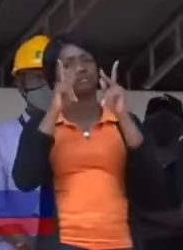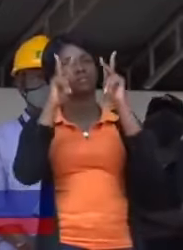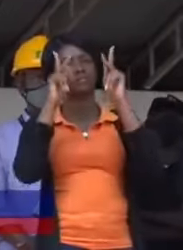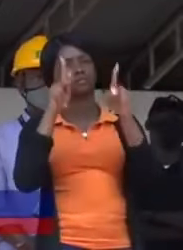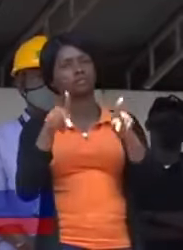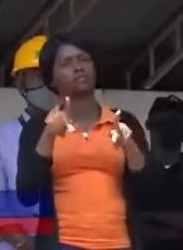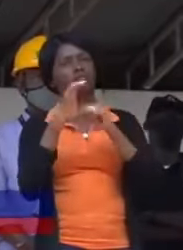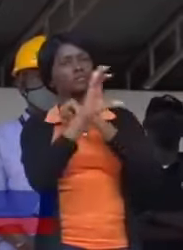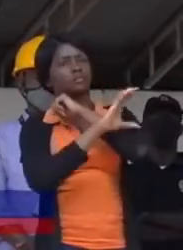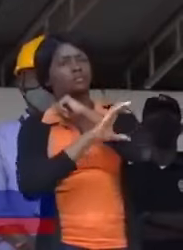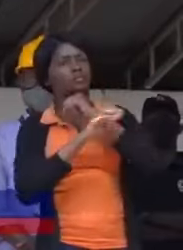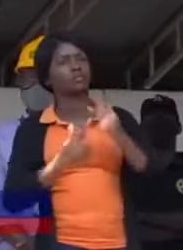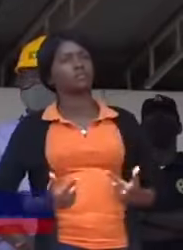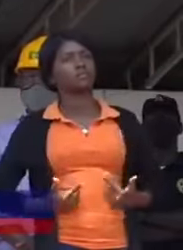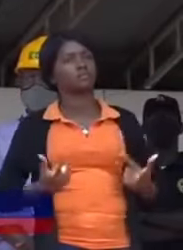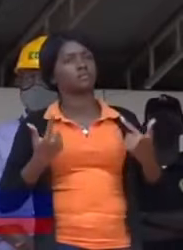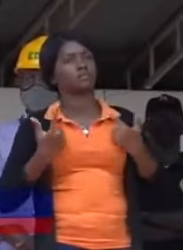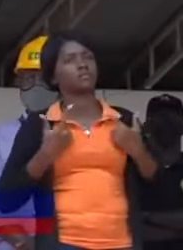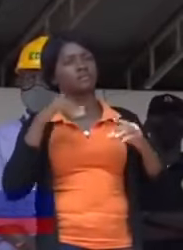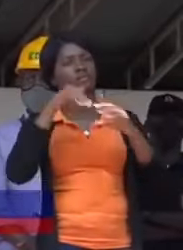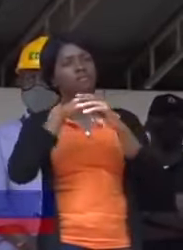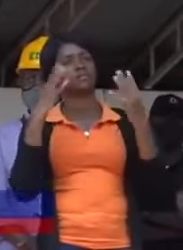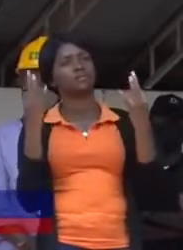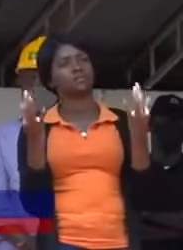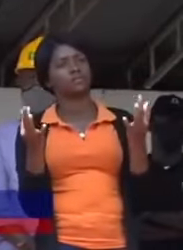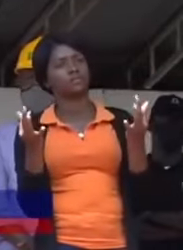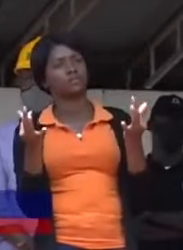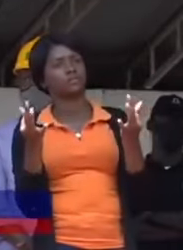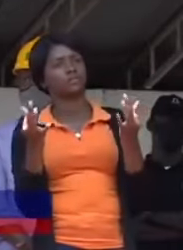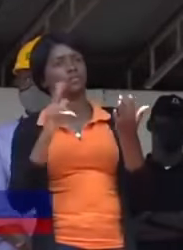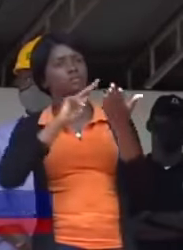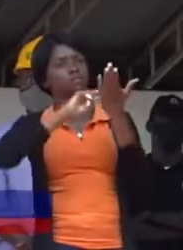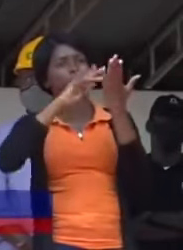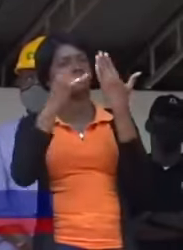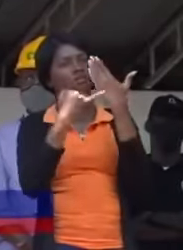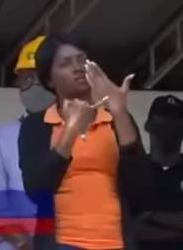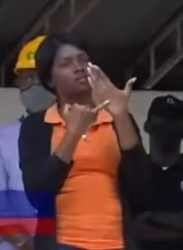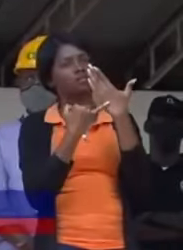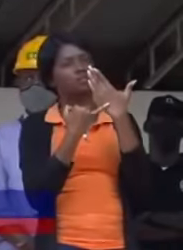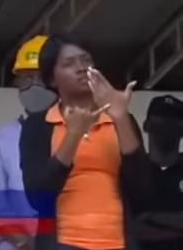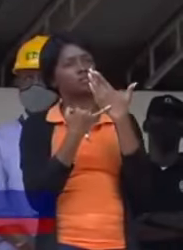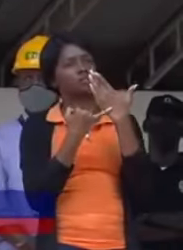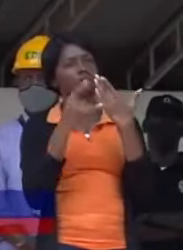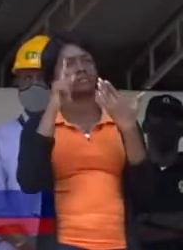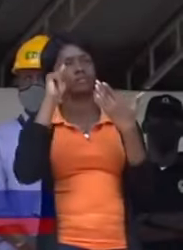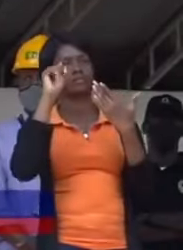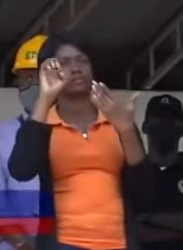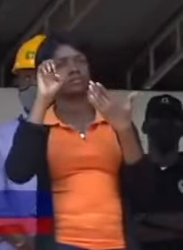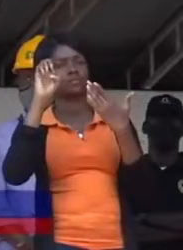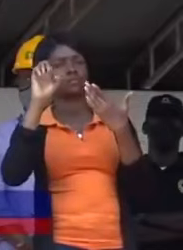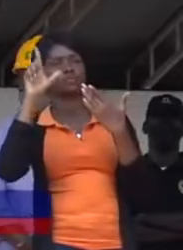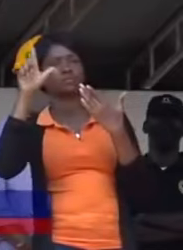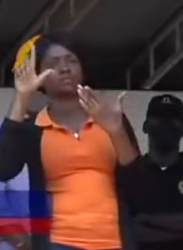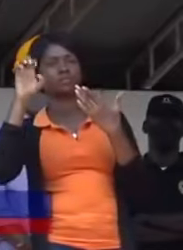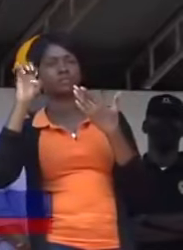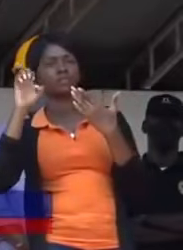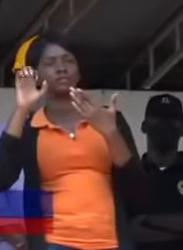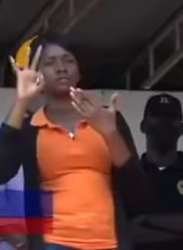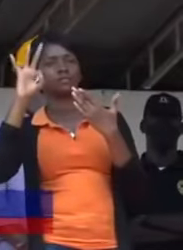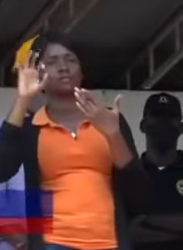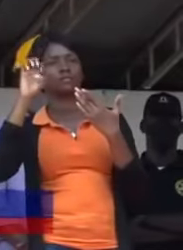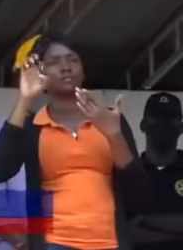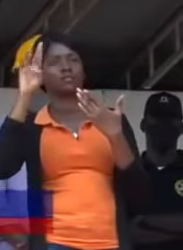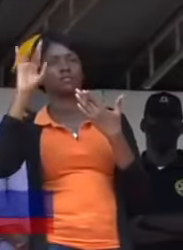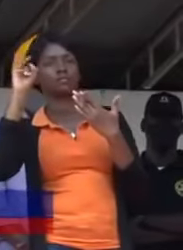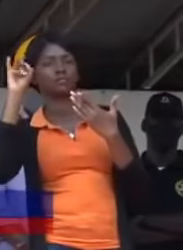Moun au cap cap vivre dans la diaspora. Projet. Téléphérique là, li pa nan tiwa non